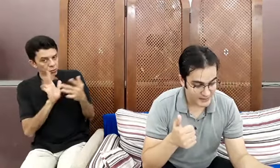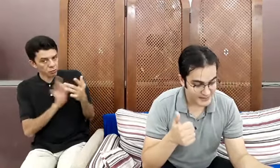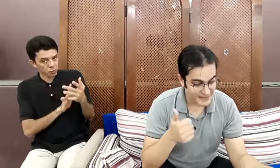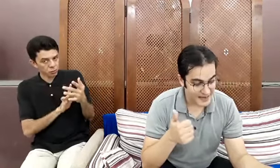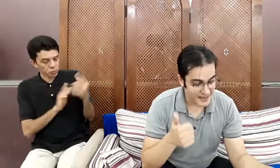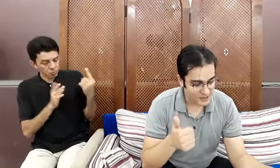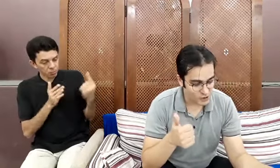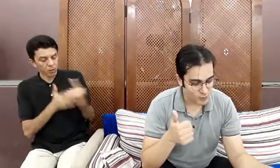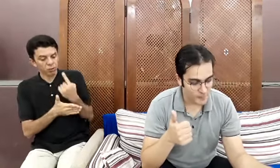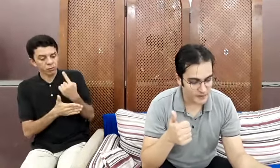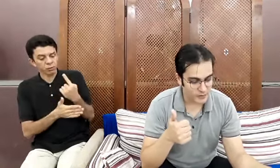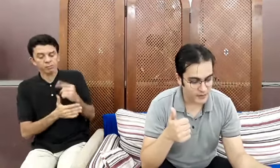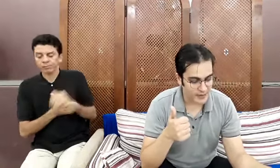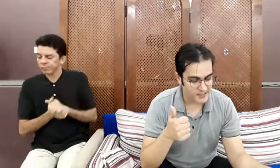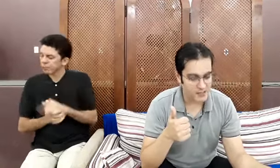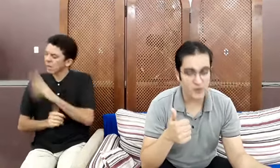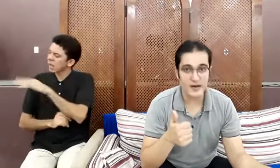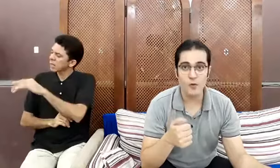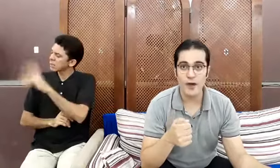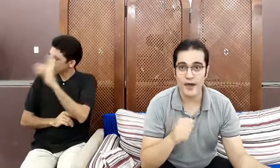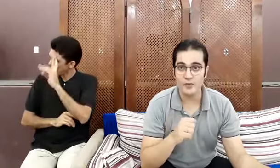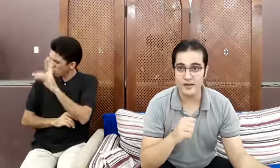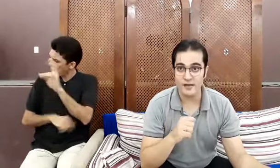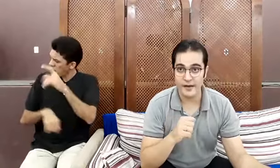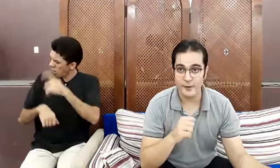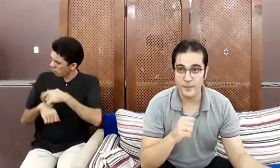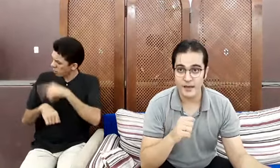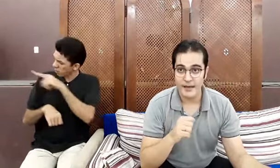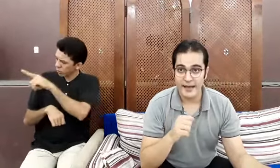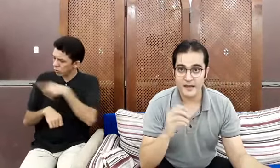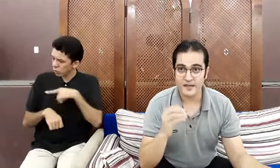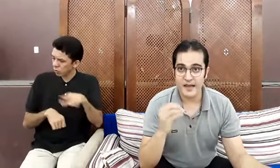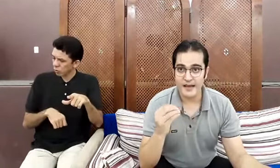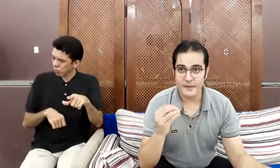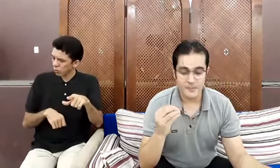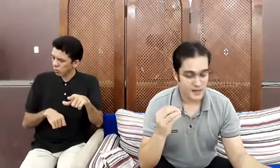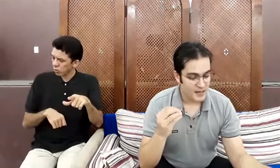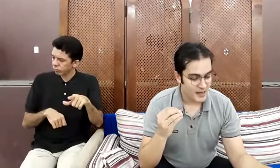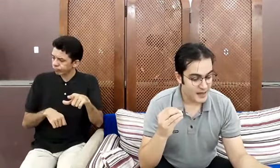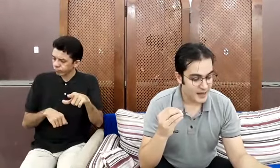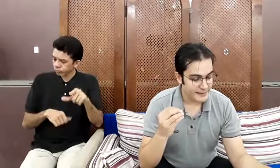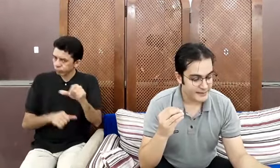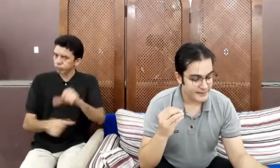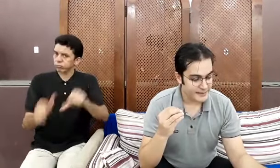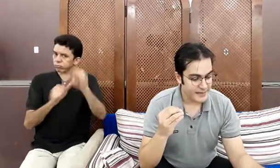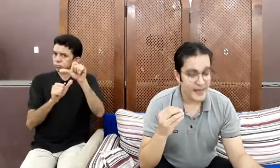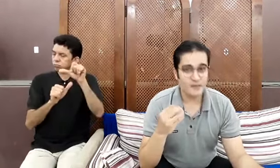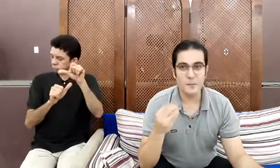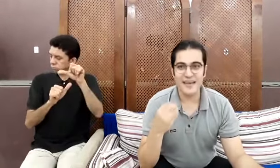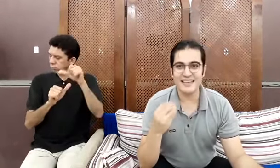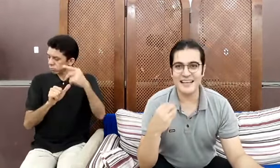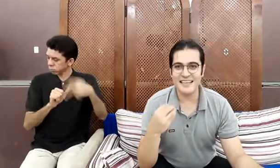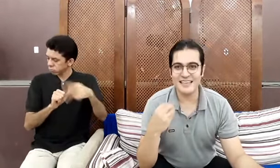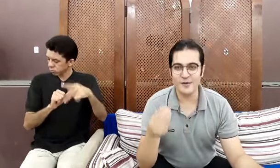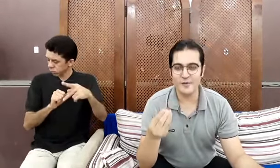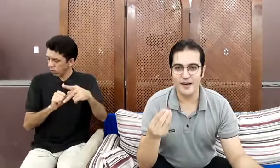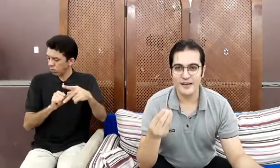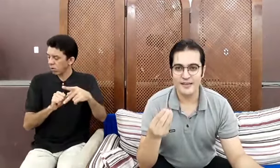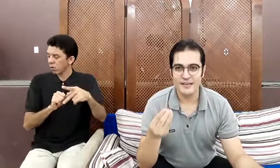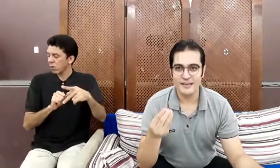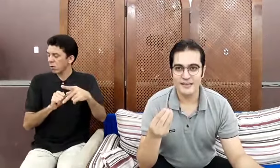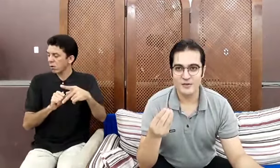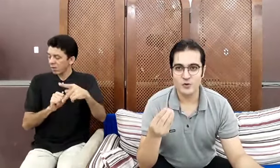Senhor, será este o momento em que restaurará o reino a Israel? Essa era a